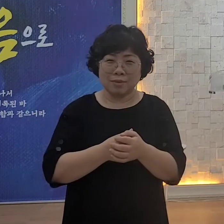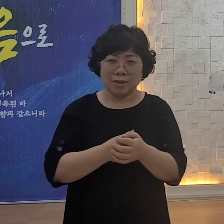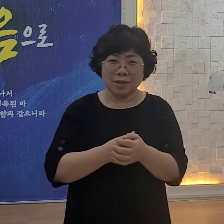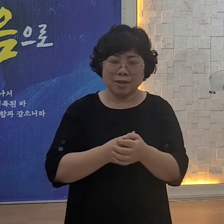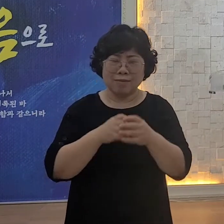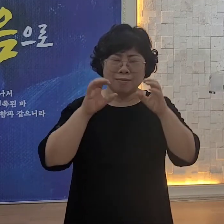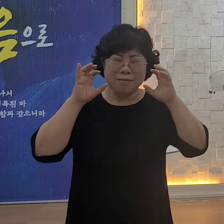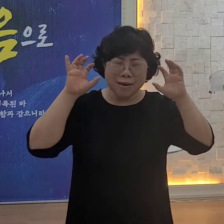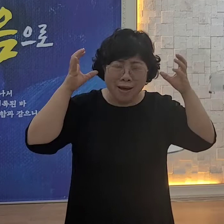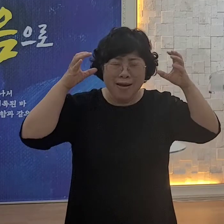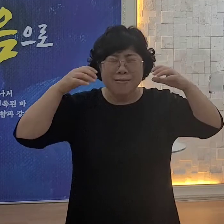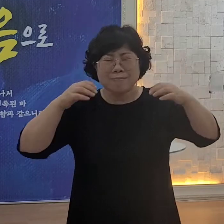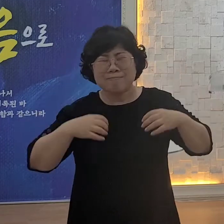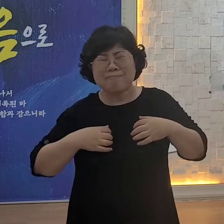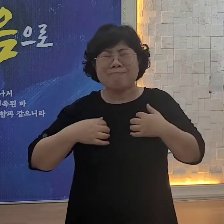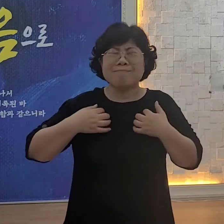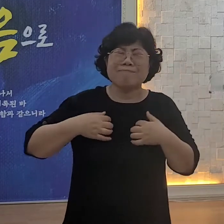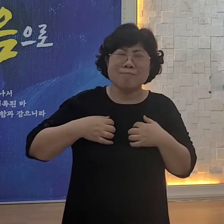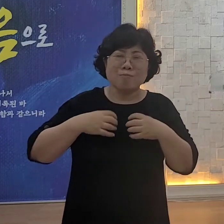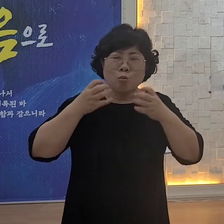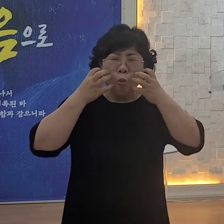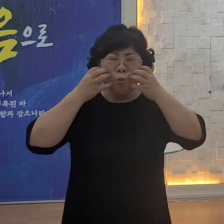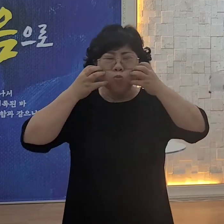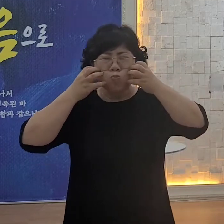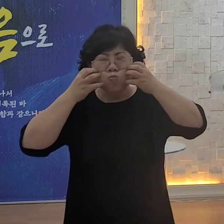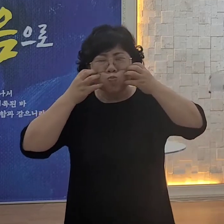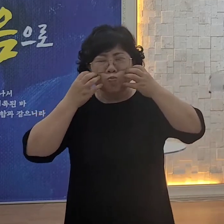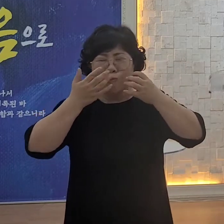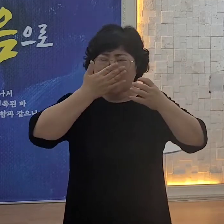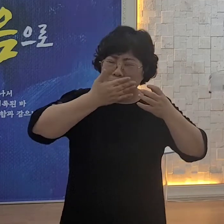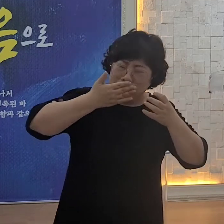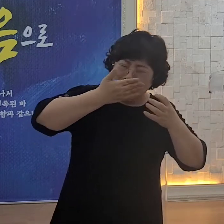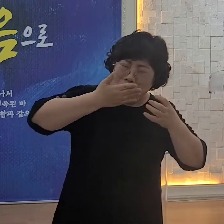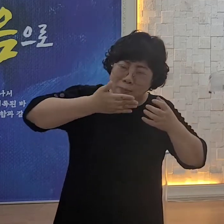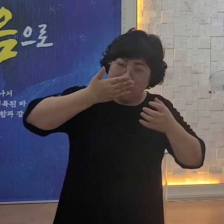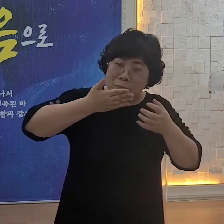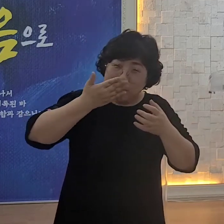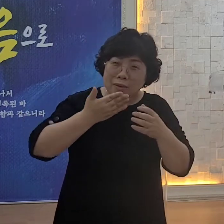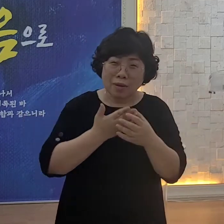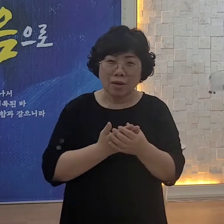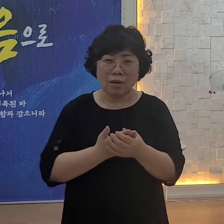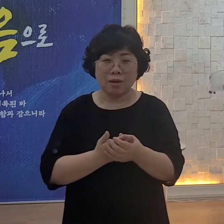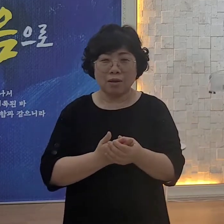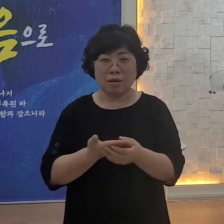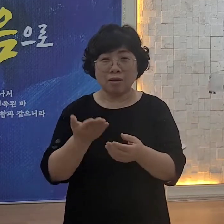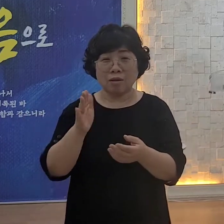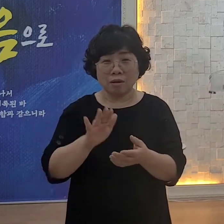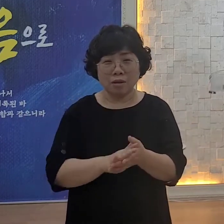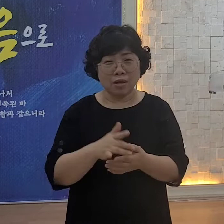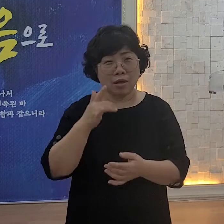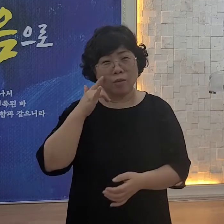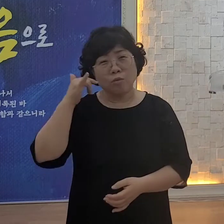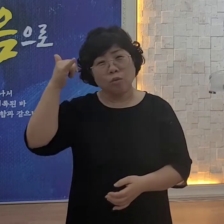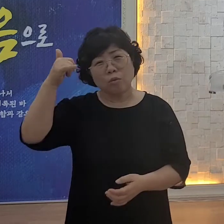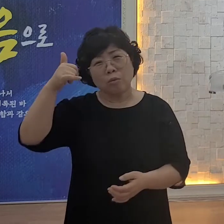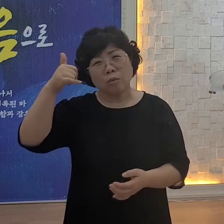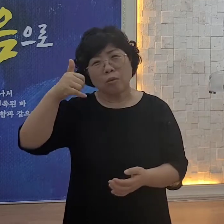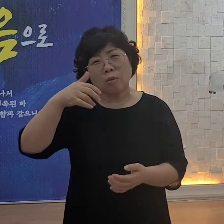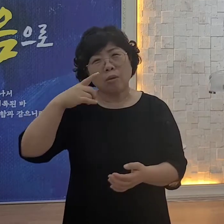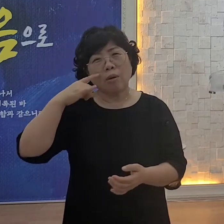막 좋아서 그냥 4개를 막 씌워놓고 막 맛있게 먹었어. 여러분, 그런데 부모는